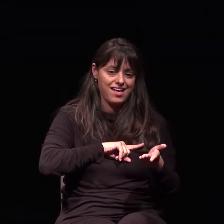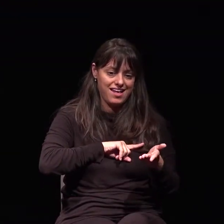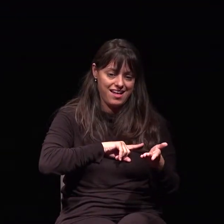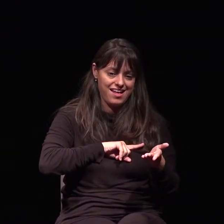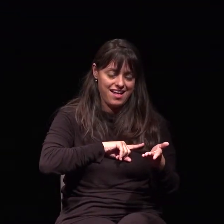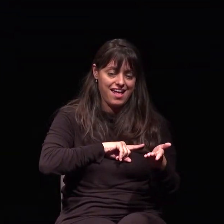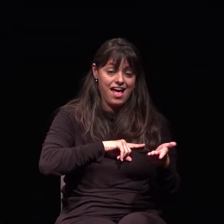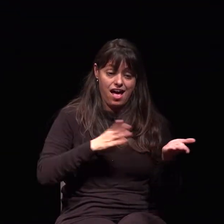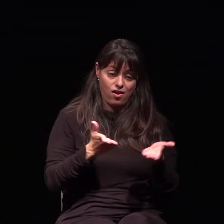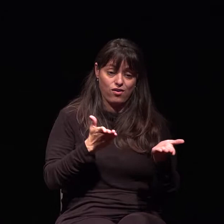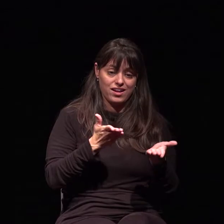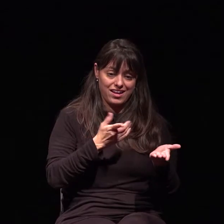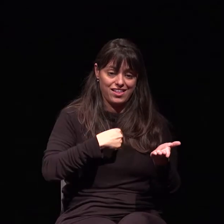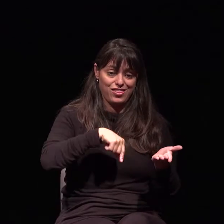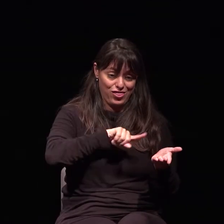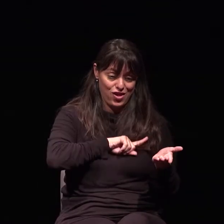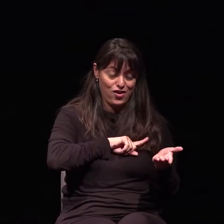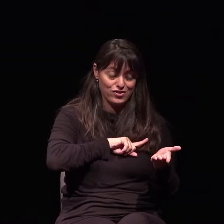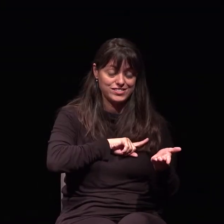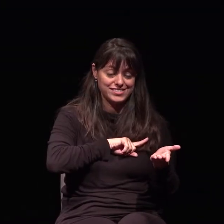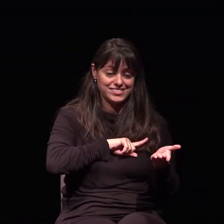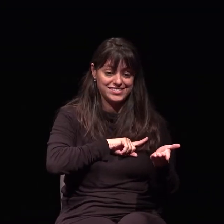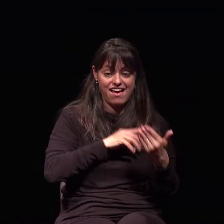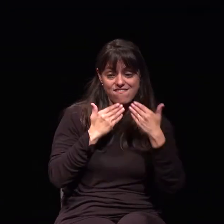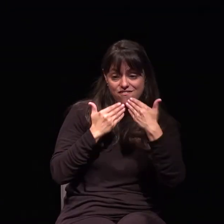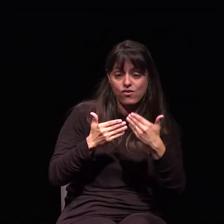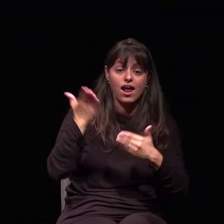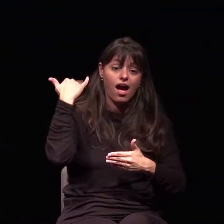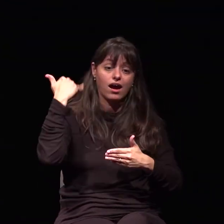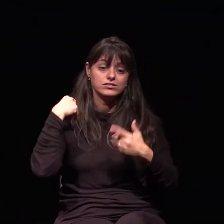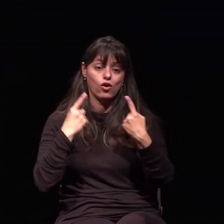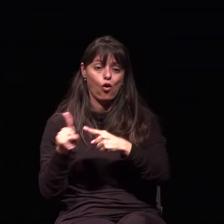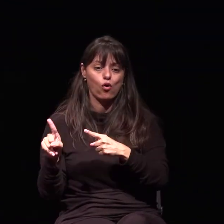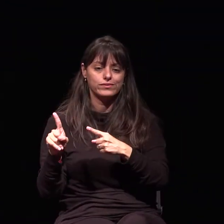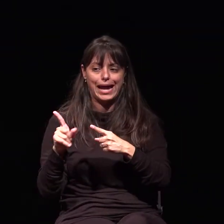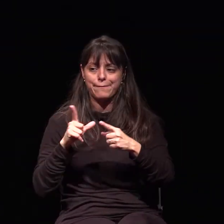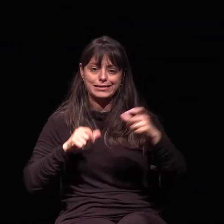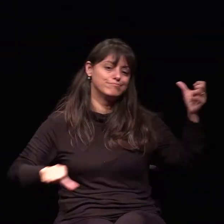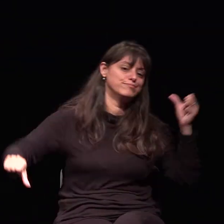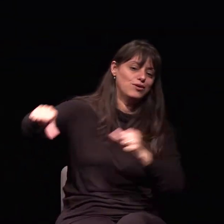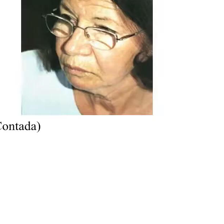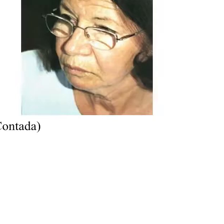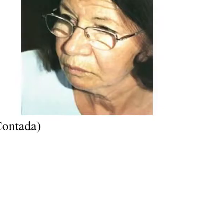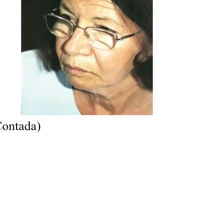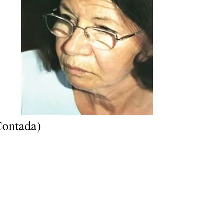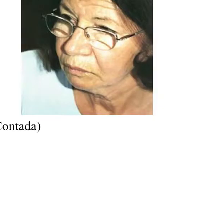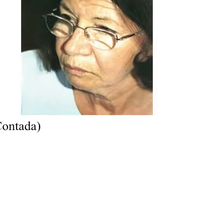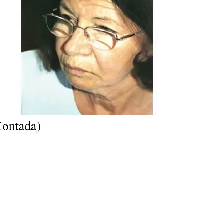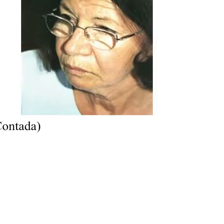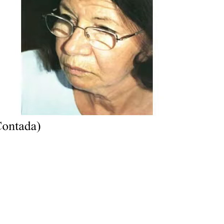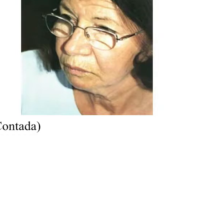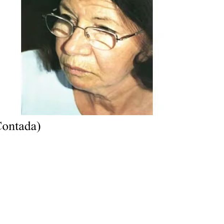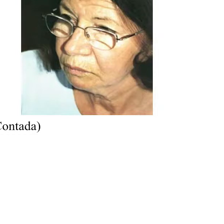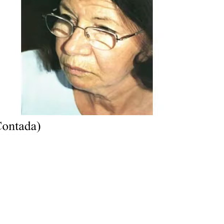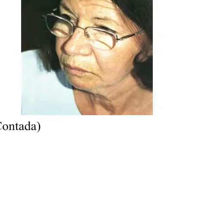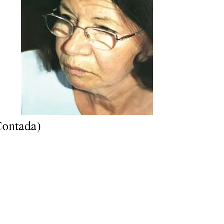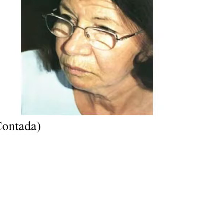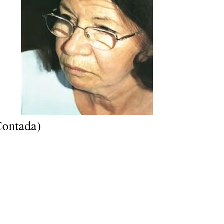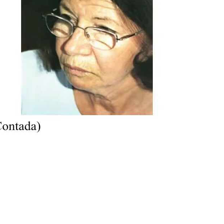mas nós éramos contra. Não, você vê como é que a vida muda. Né? E acreditava também na importância das